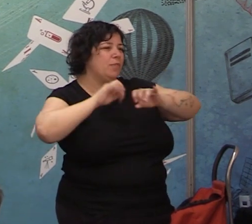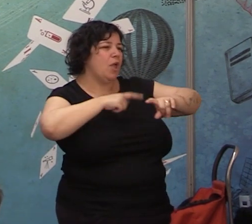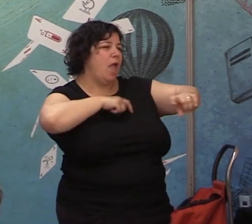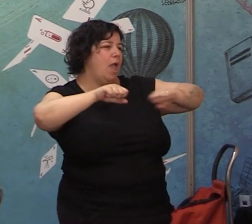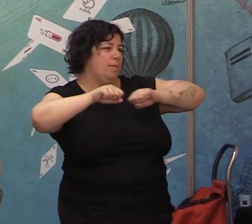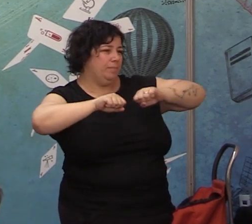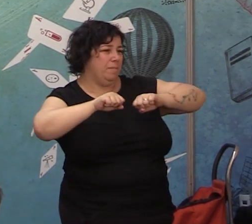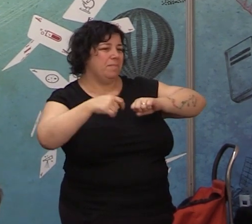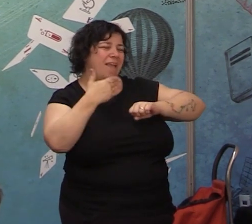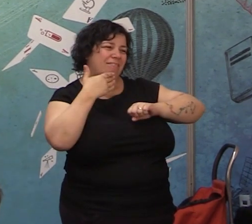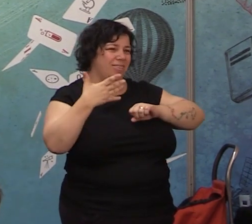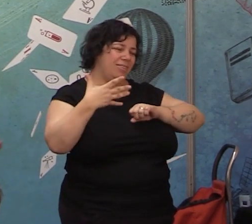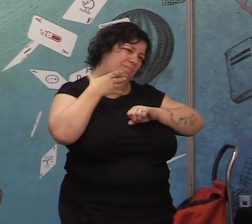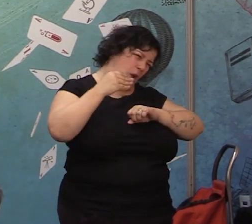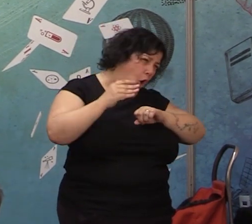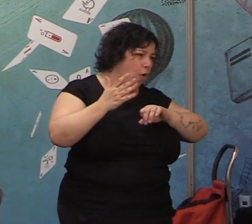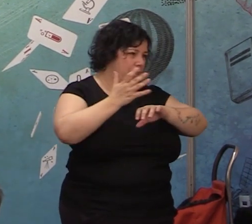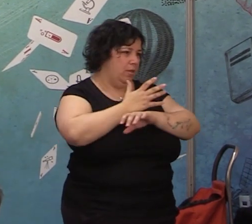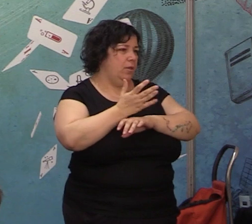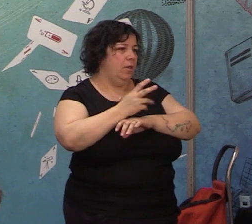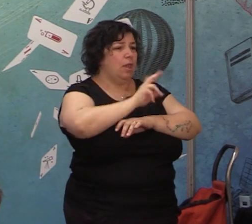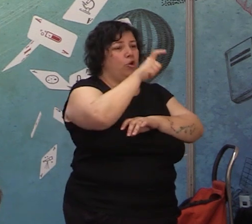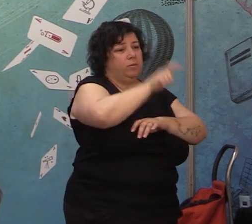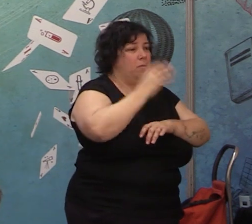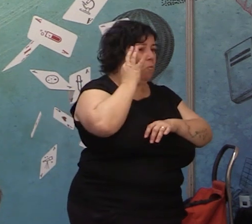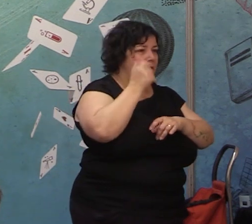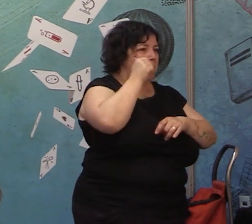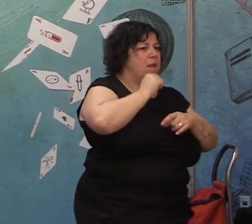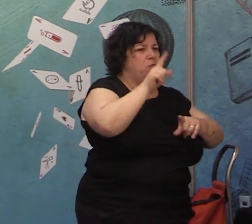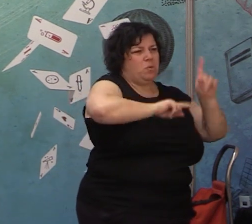infartos prematuros que mujeres que no habían tenido problemas en el embarazo.